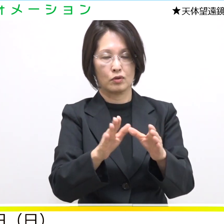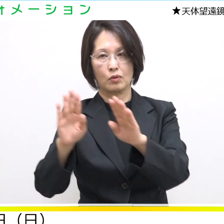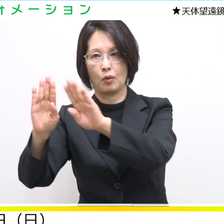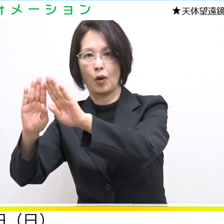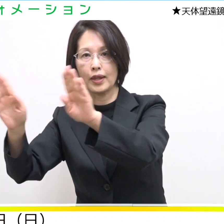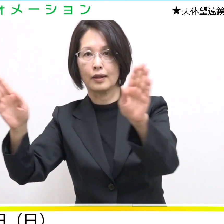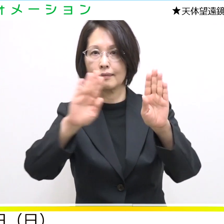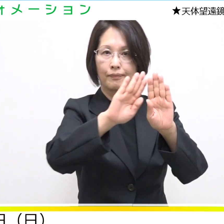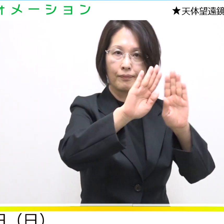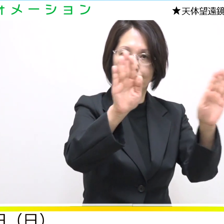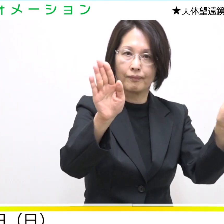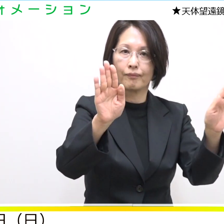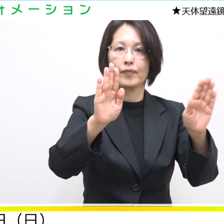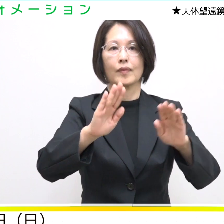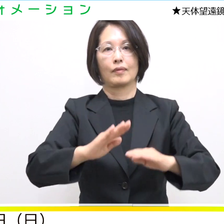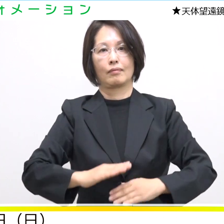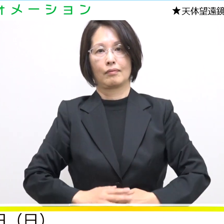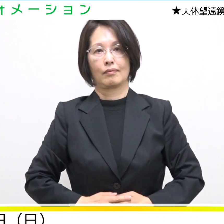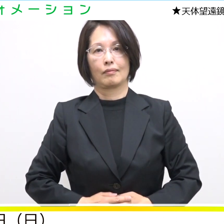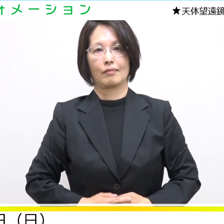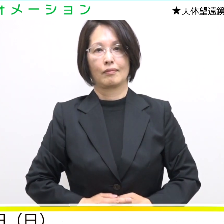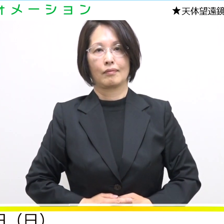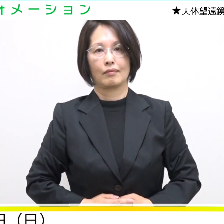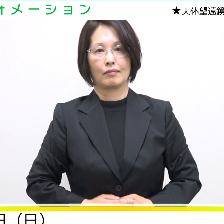を開催し